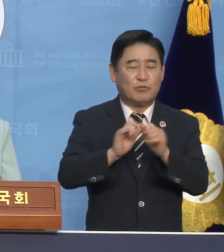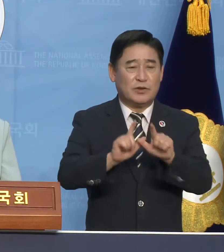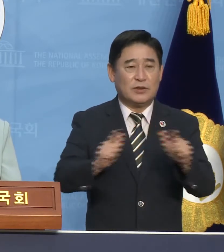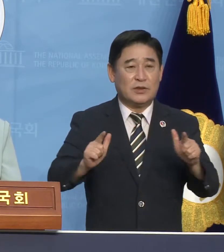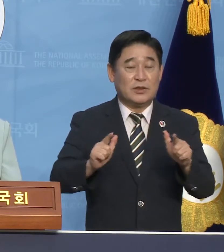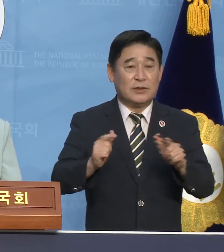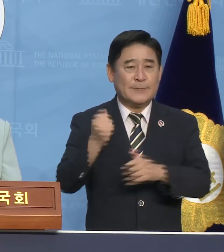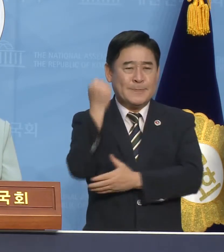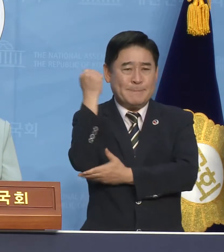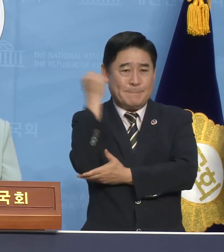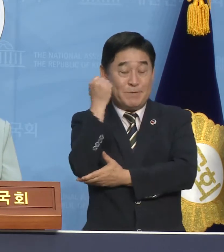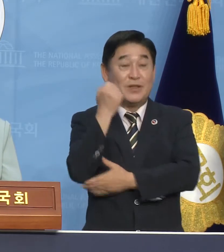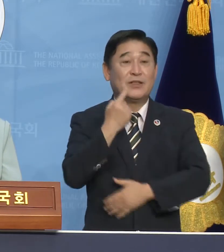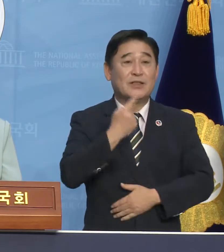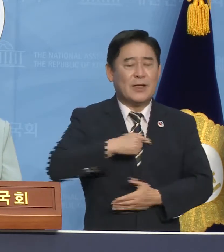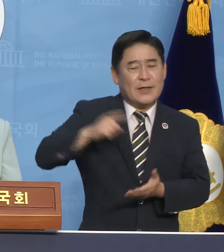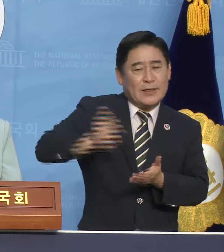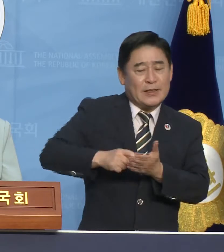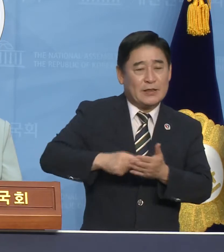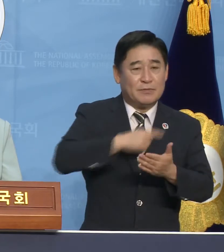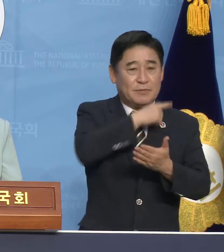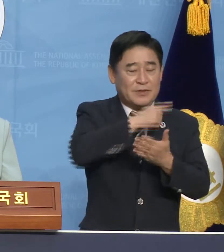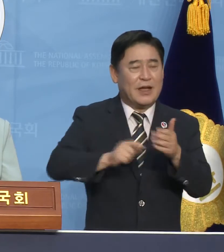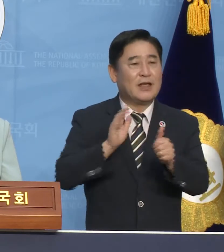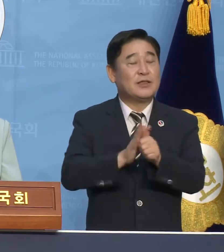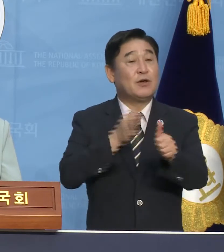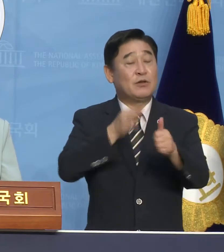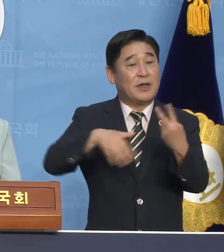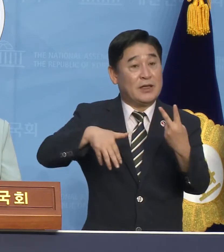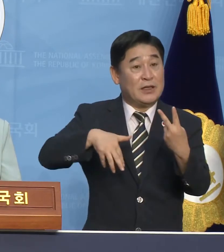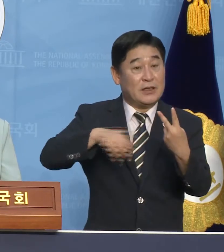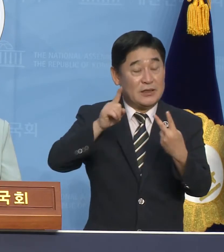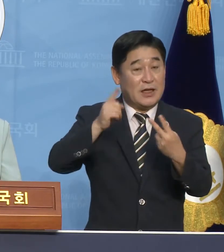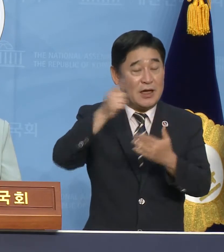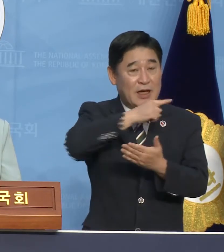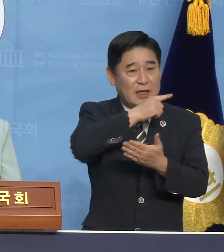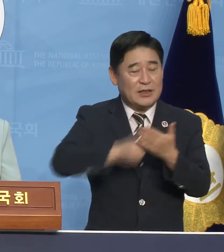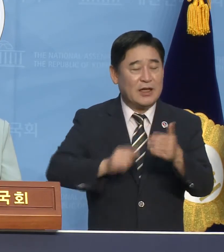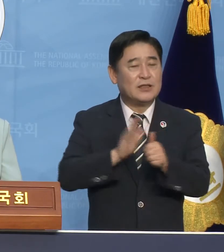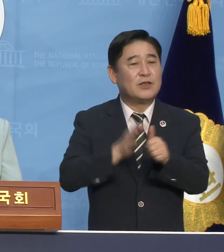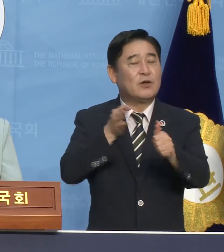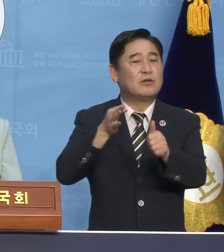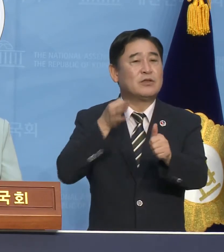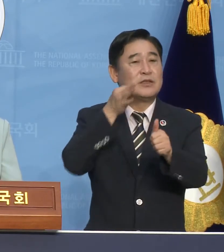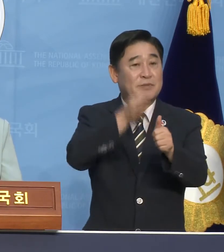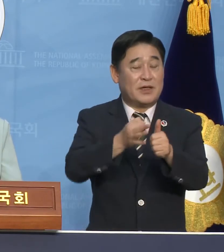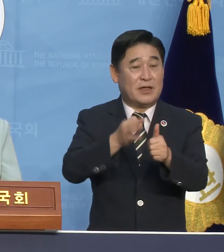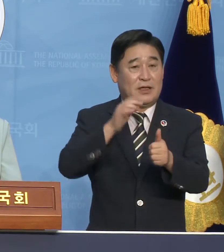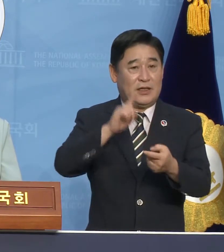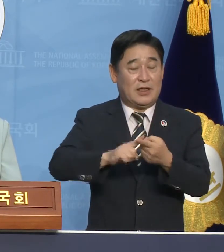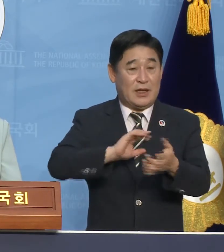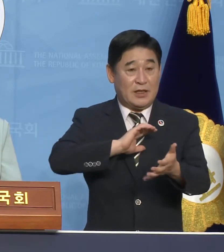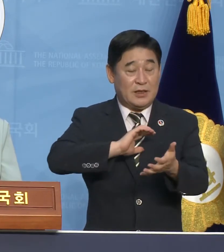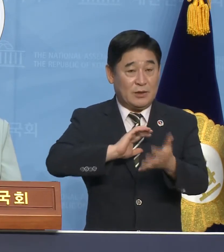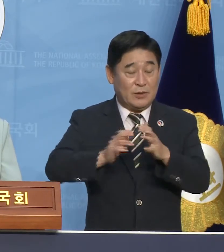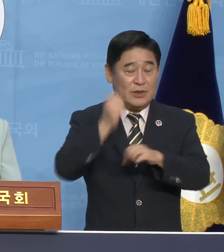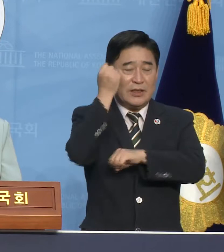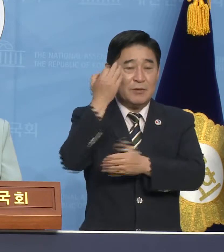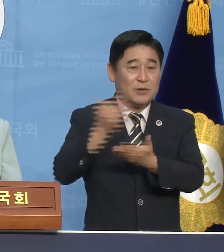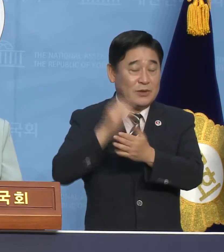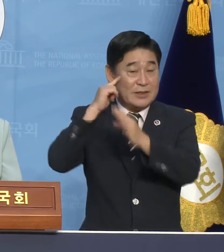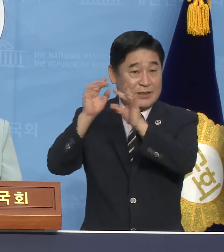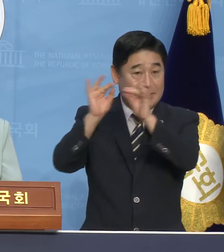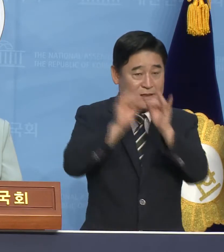국민들에게 버팀목이 되었던 긴급재난지원금의 2차 재난지원금에 대한 논의를 기본소득을